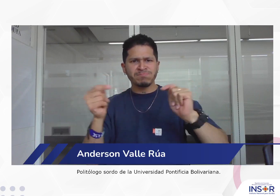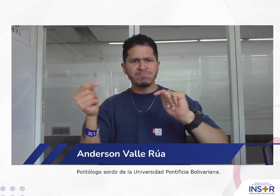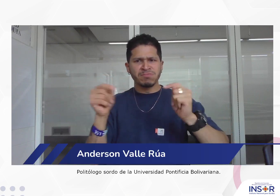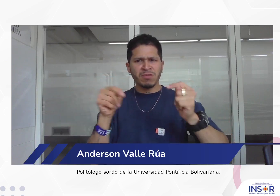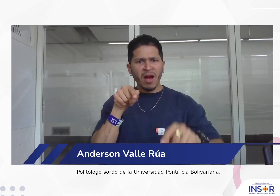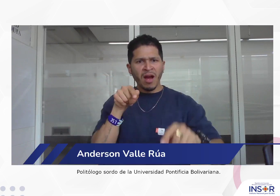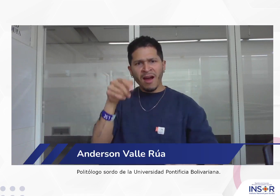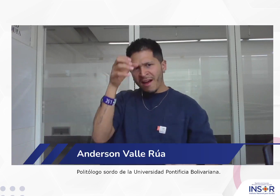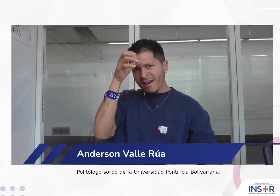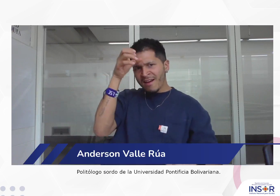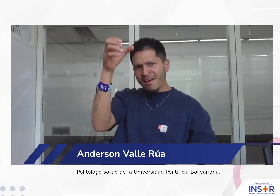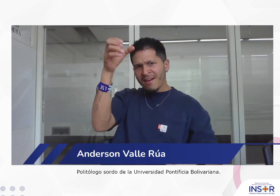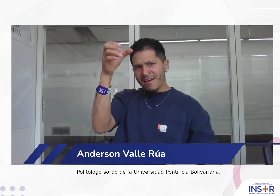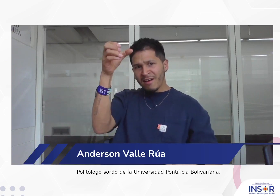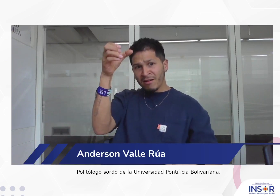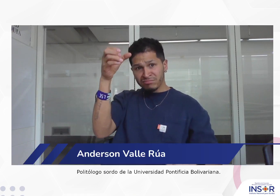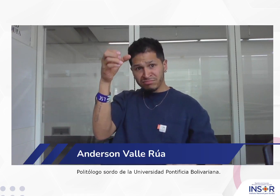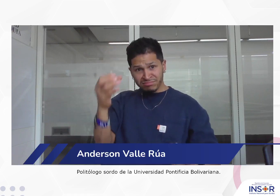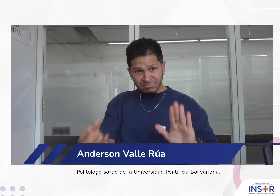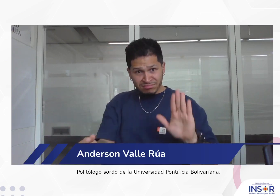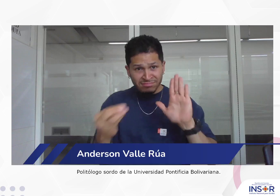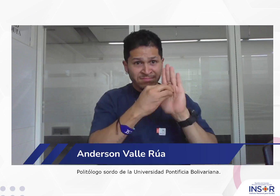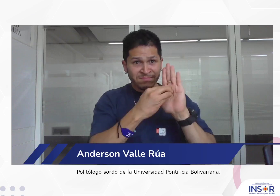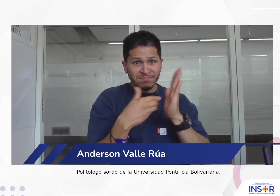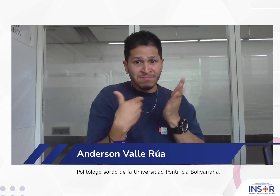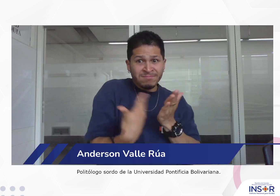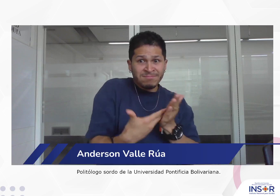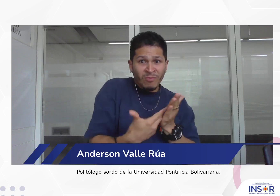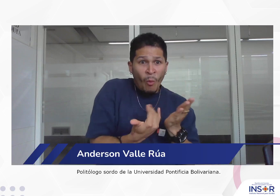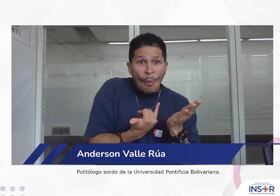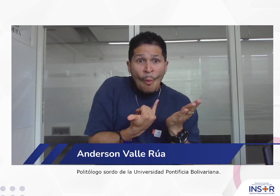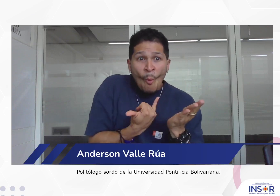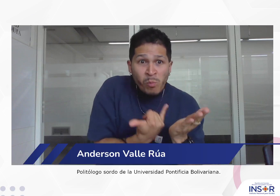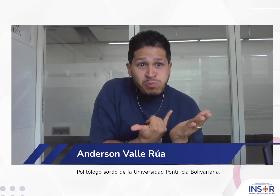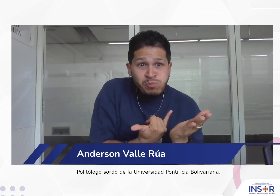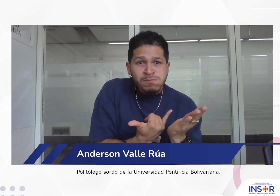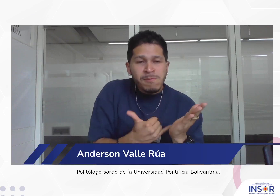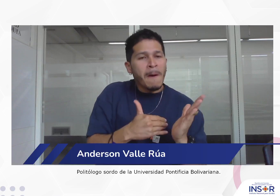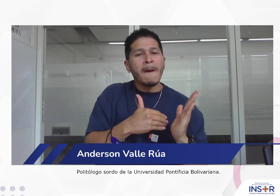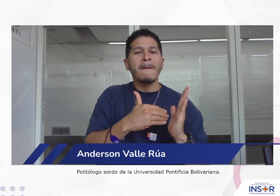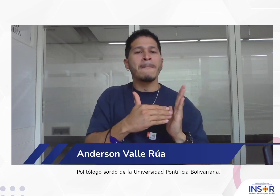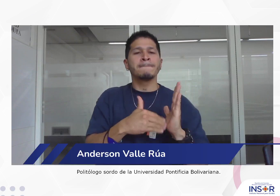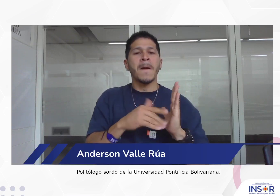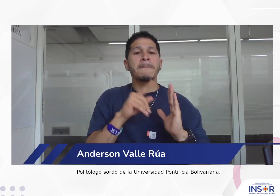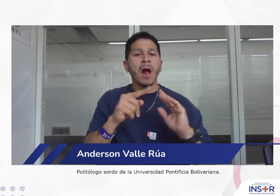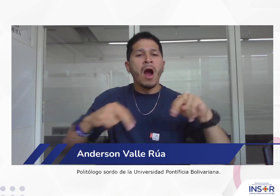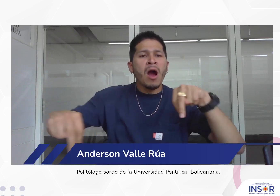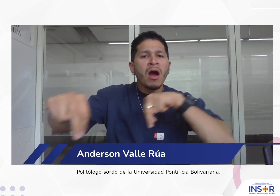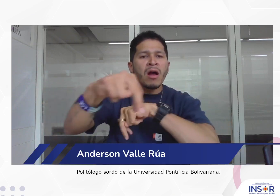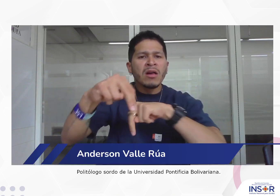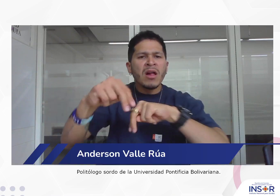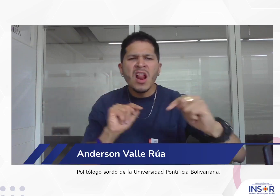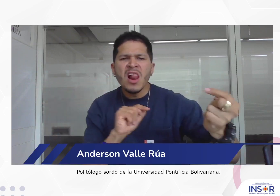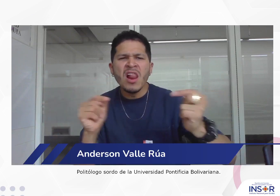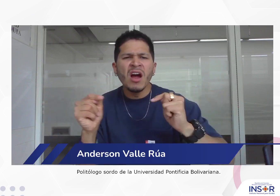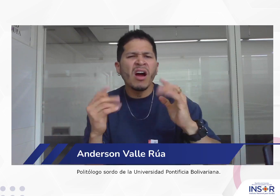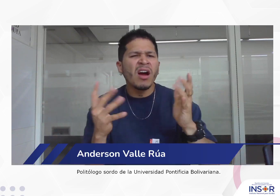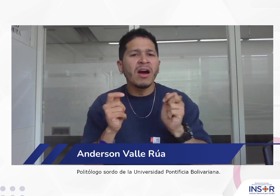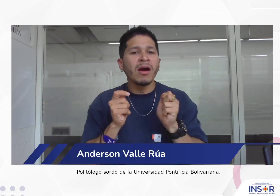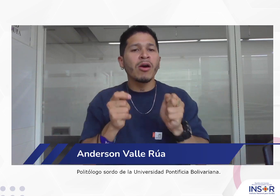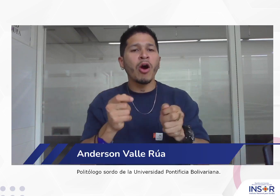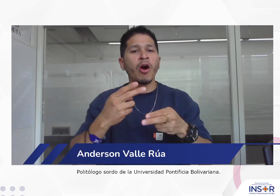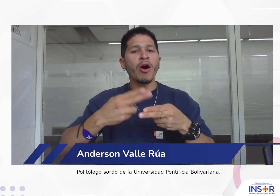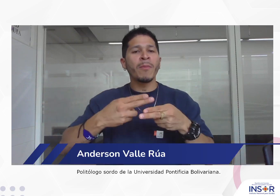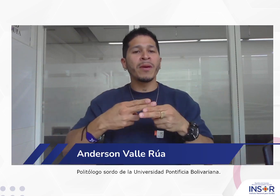lo social y de la comunidad sorda, sí se han dado algunos debates sobre este concepto, pero no han sido debates que